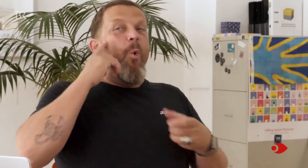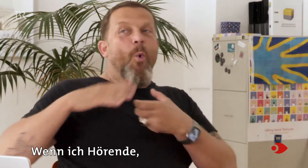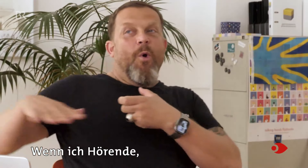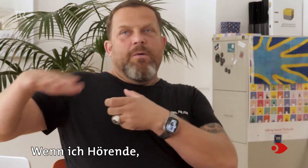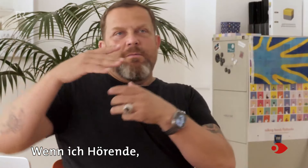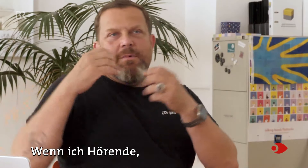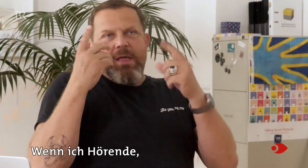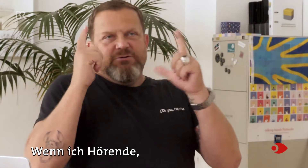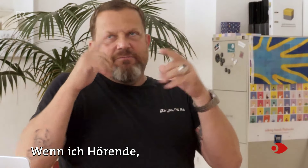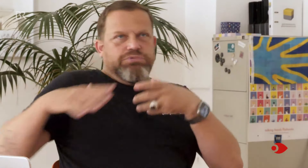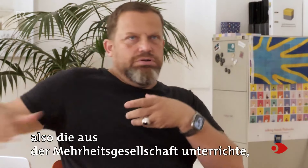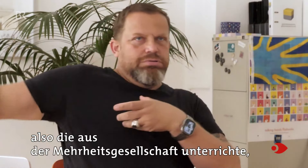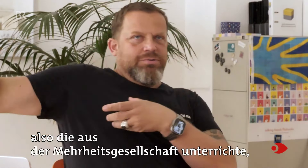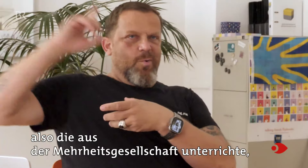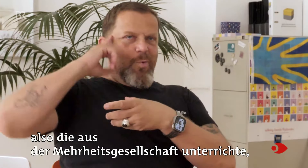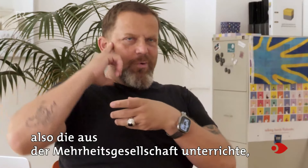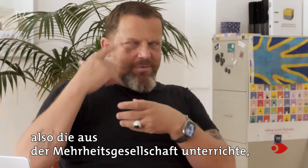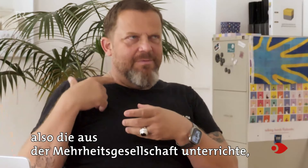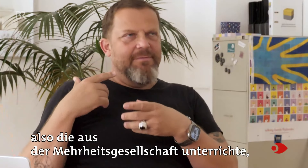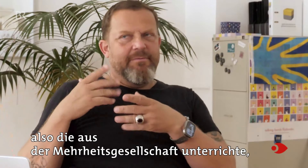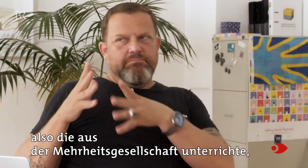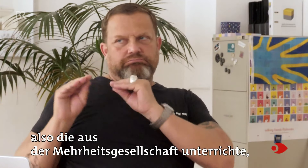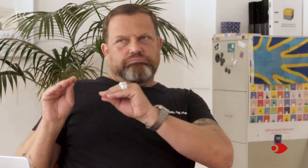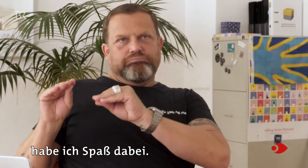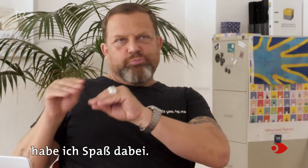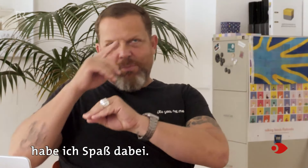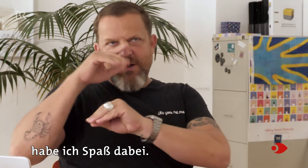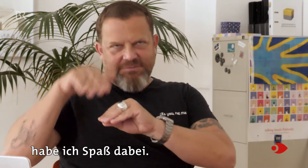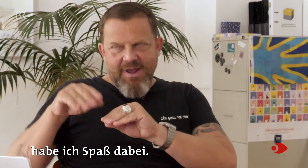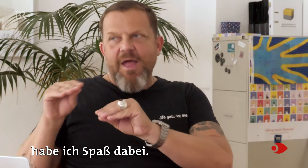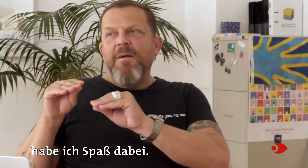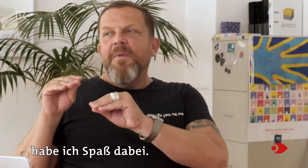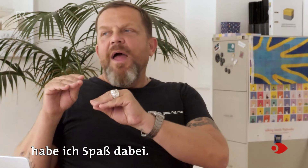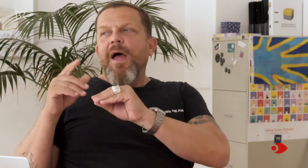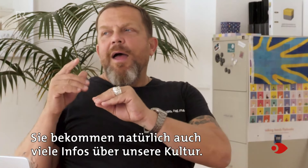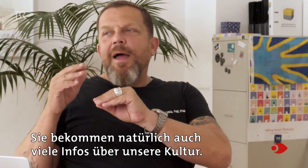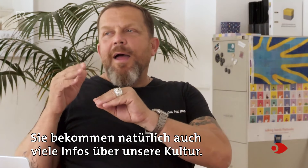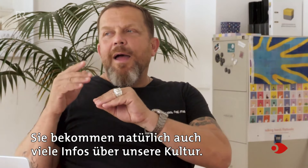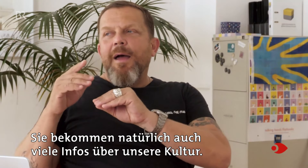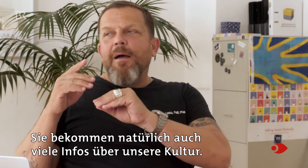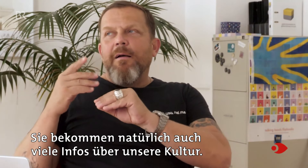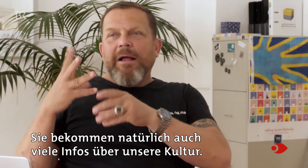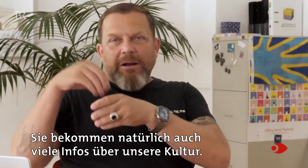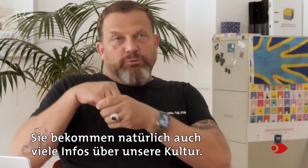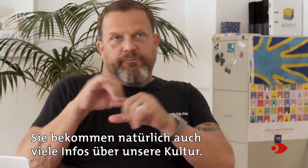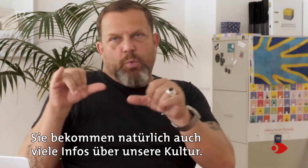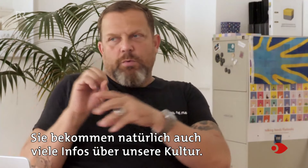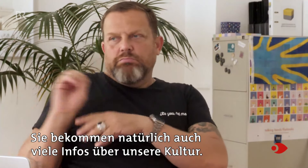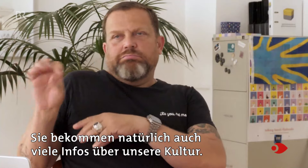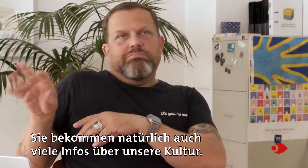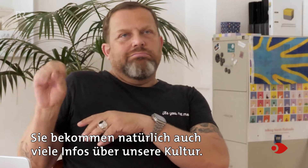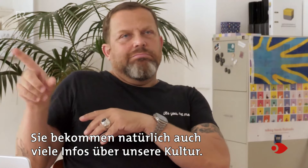Wenn ich Hörende, also die aus der Mehrheitsgesellschaft, unterrichte, habe ich Spaß dabei. Sie bekommen natürlich auch viele Infos über unsere